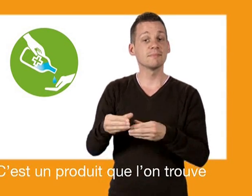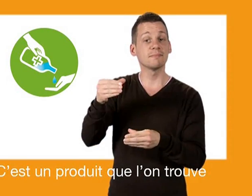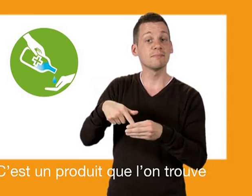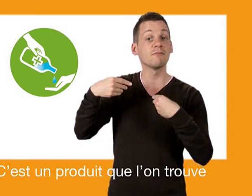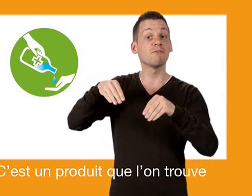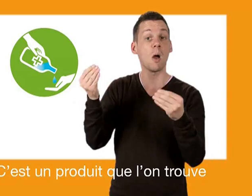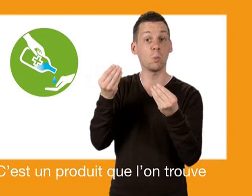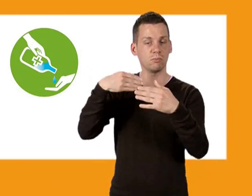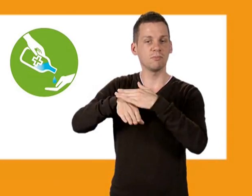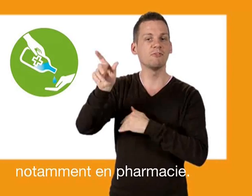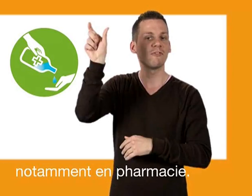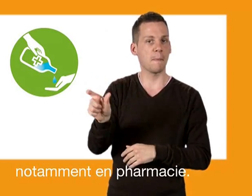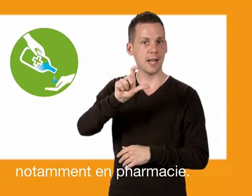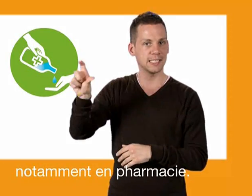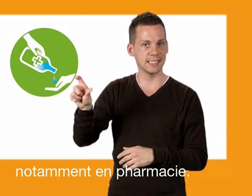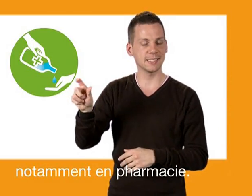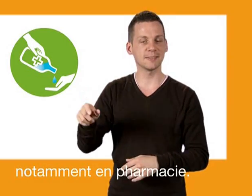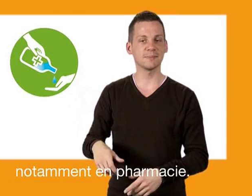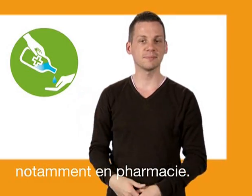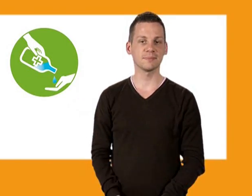C'est un produit que l'on trouve notamment en pharmacie.